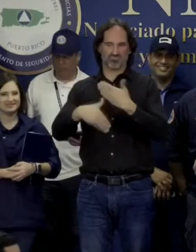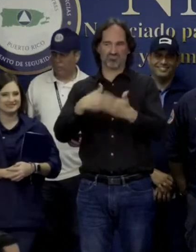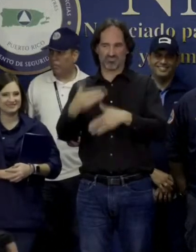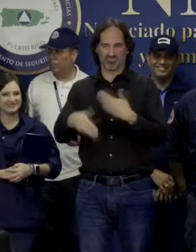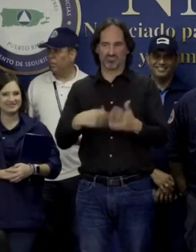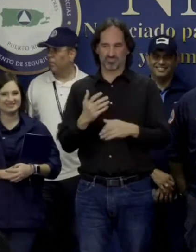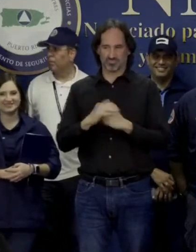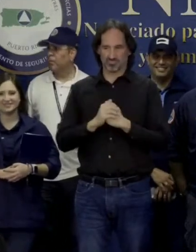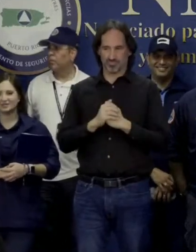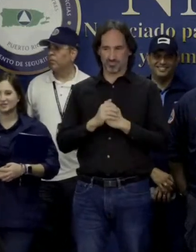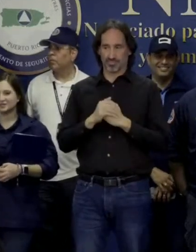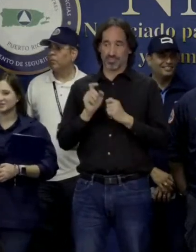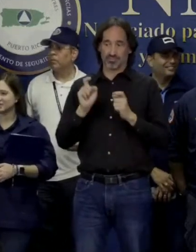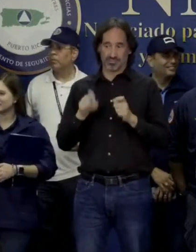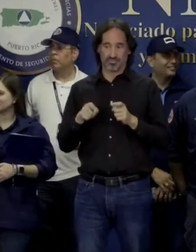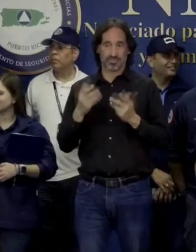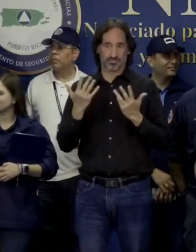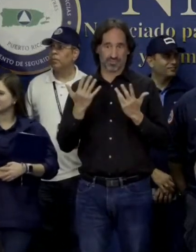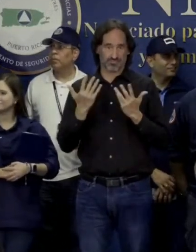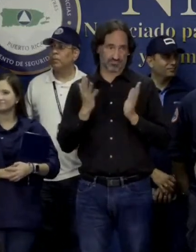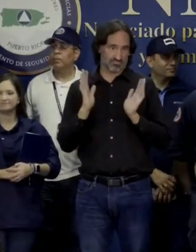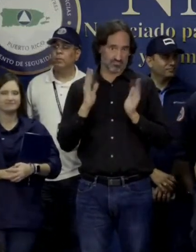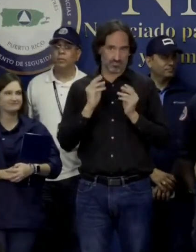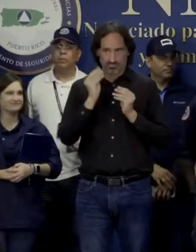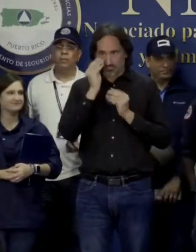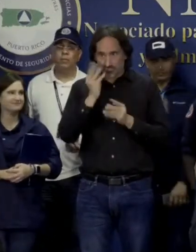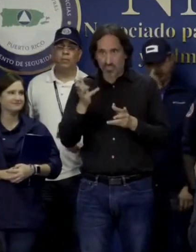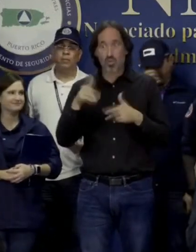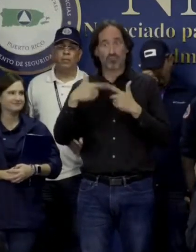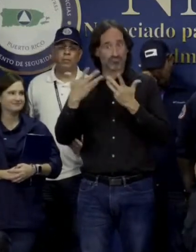acabe. Esto ha dicho Ernesto, que